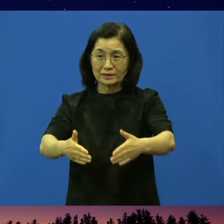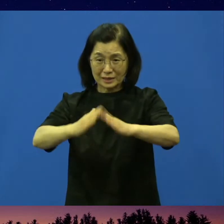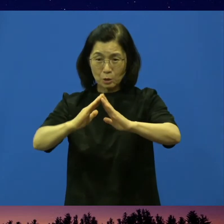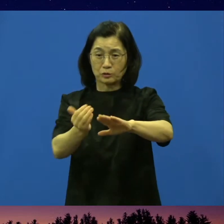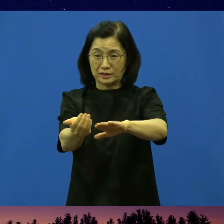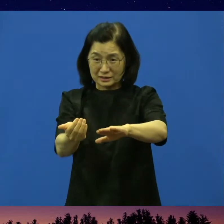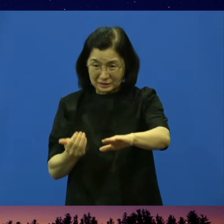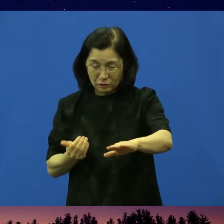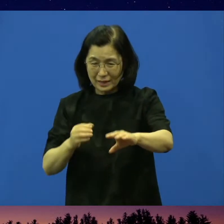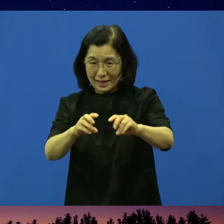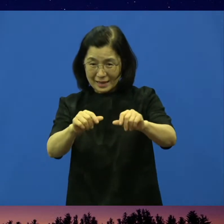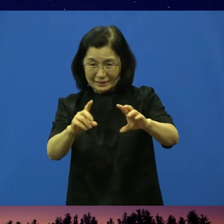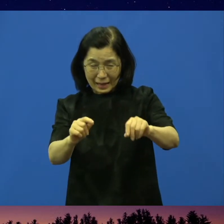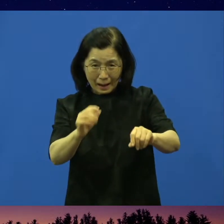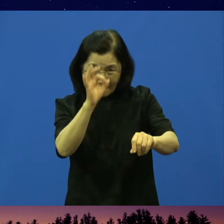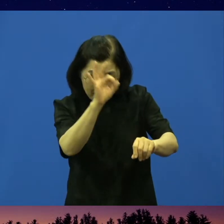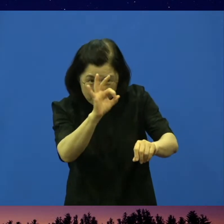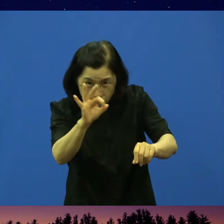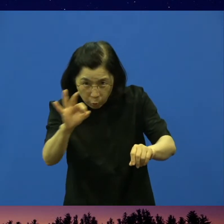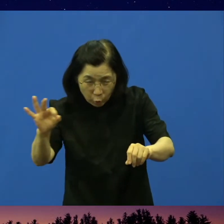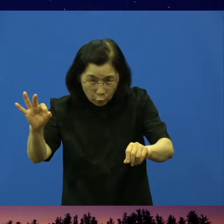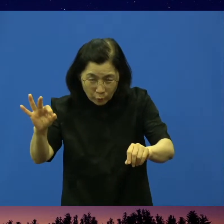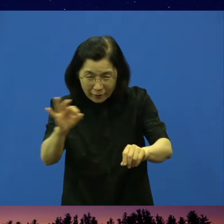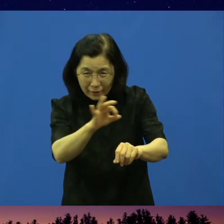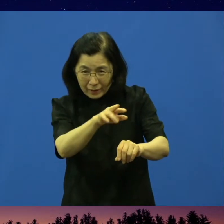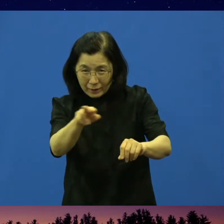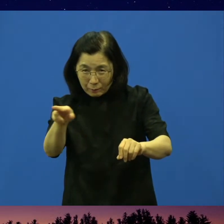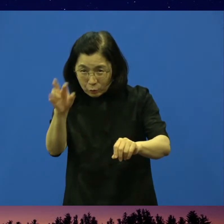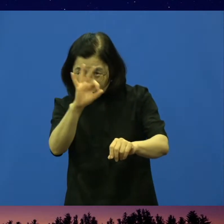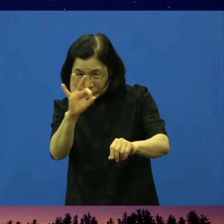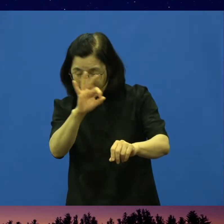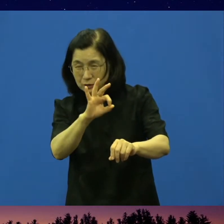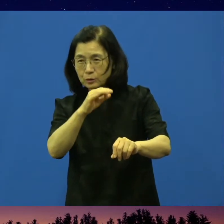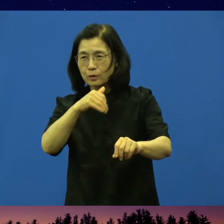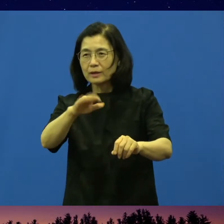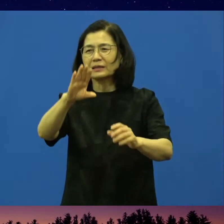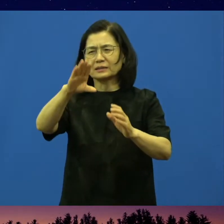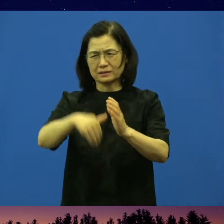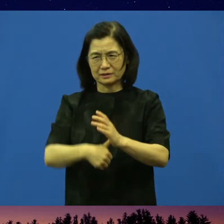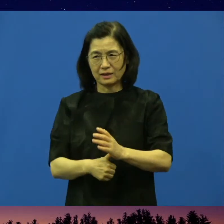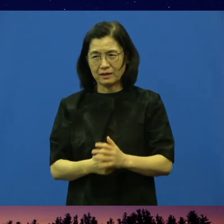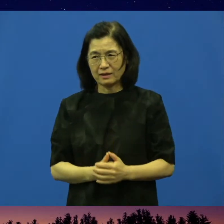될게요, 안 될게요? 안 돼서 말을 안 하죠.